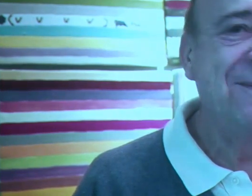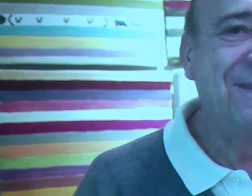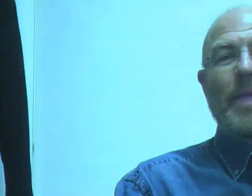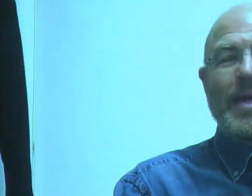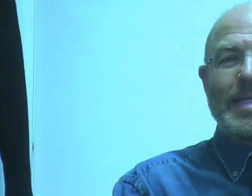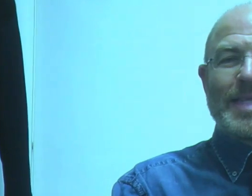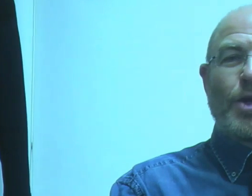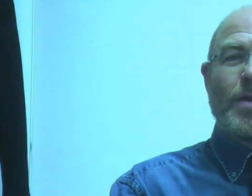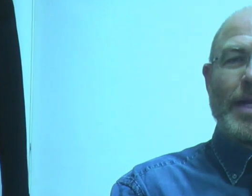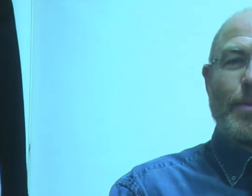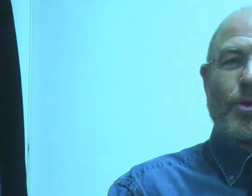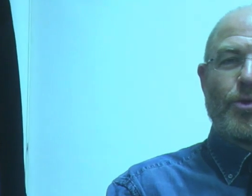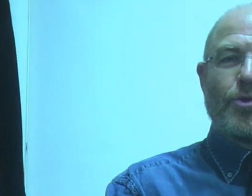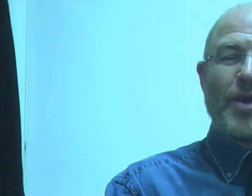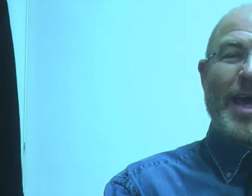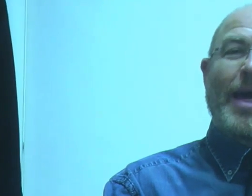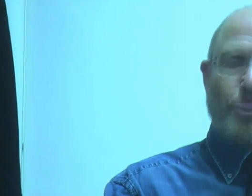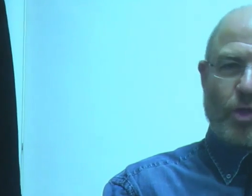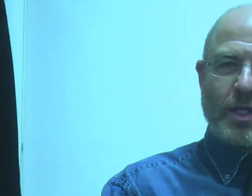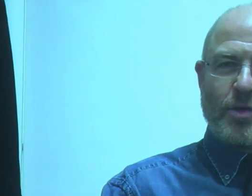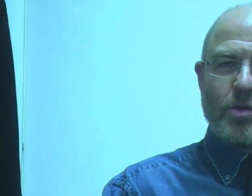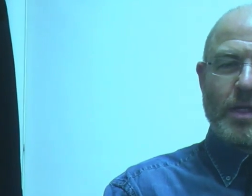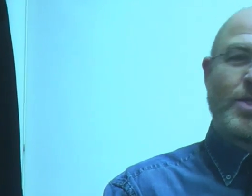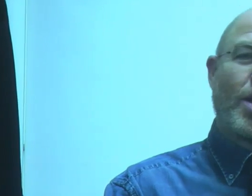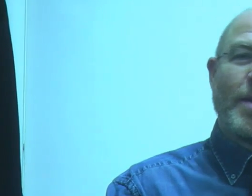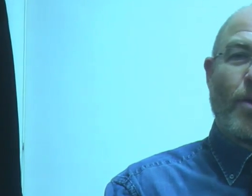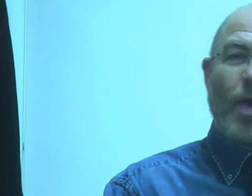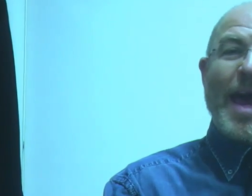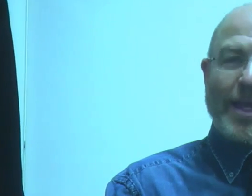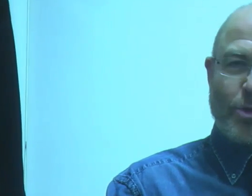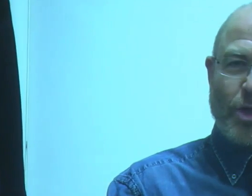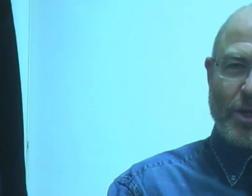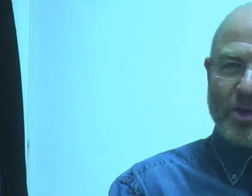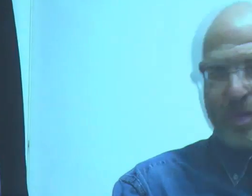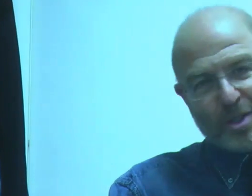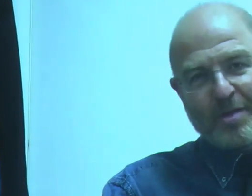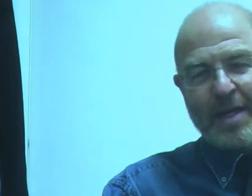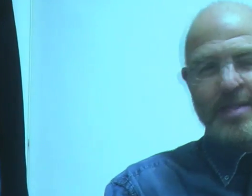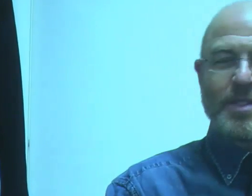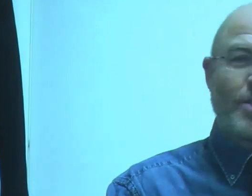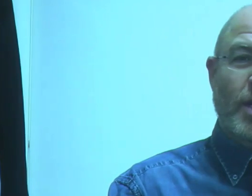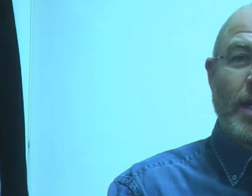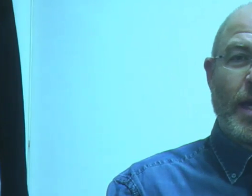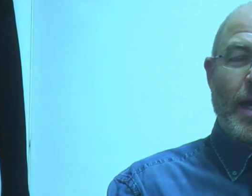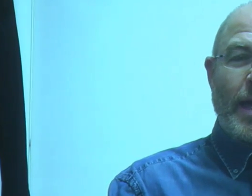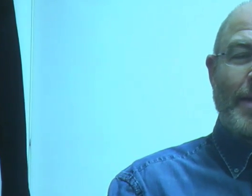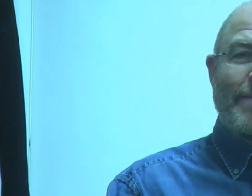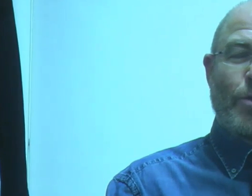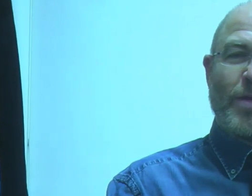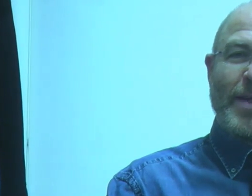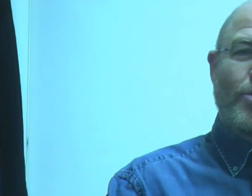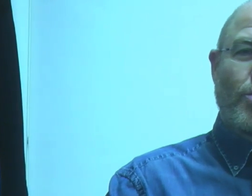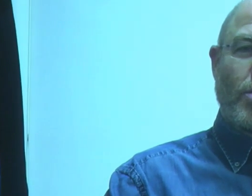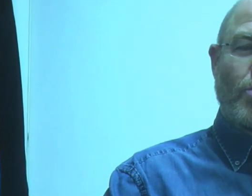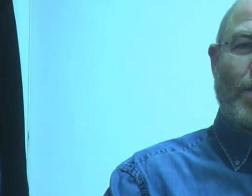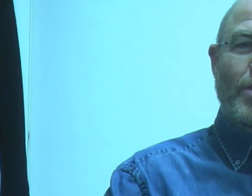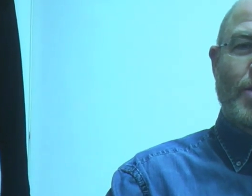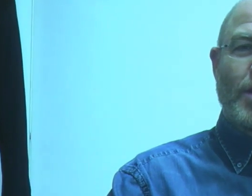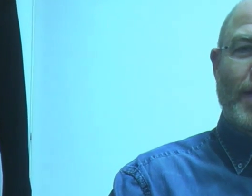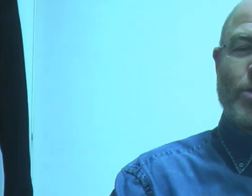allora per me il salone del libro non è a torino il sogno del libro è torino è una cosa diversa nel senso che è davvero un evento